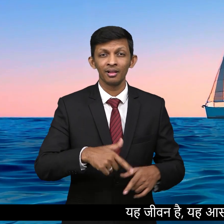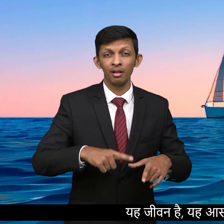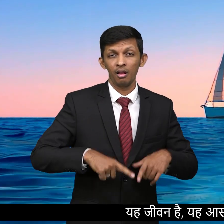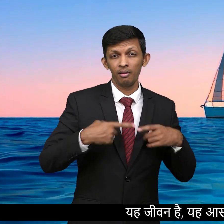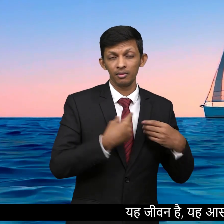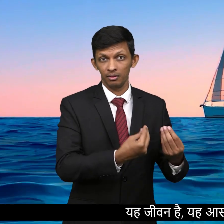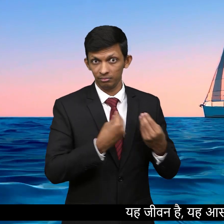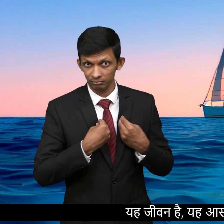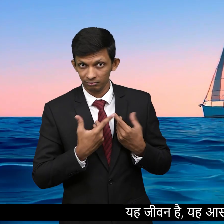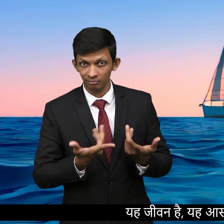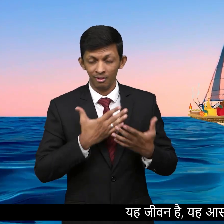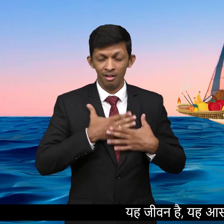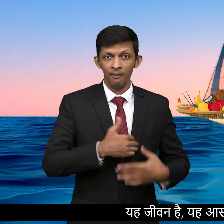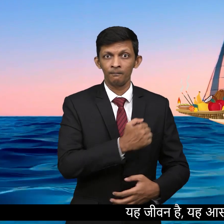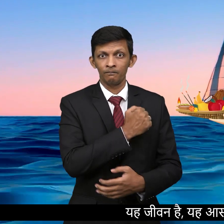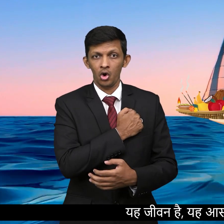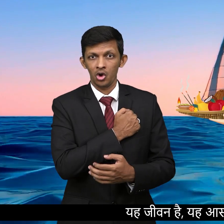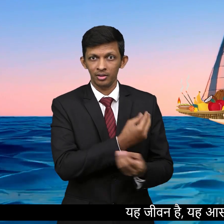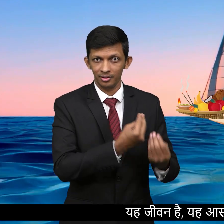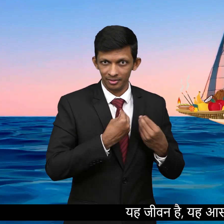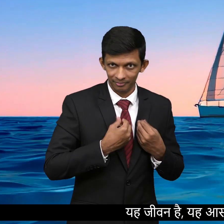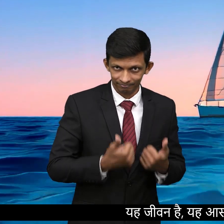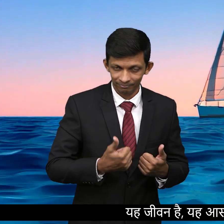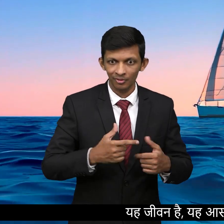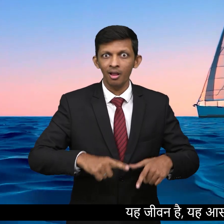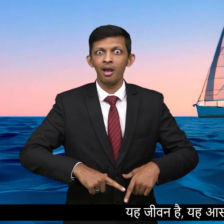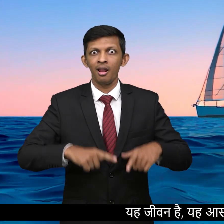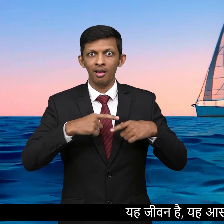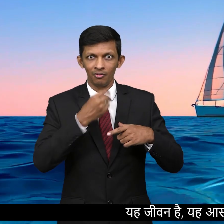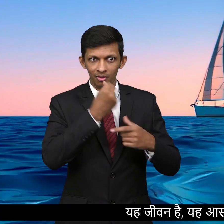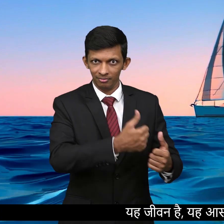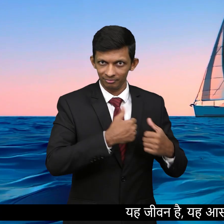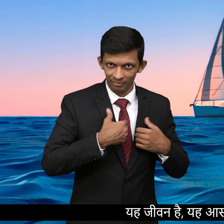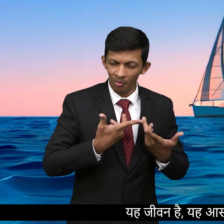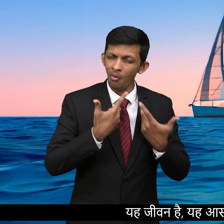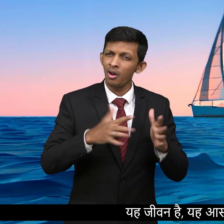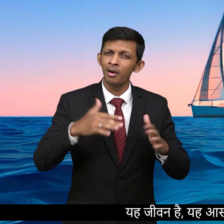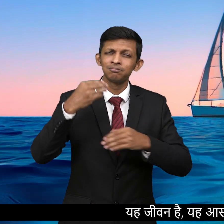ये जीवन है, ये आस्था है और यह आजीविका है।